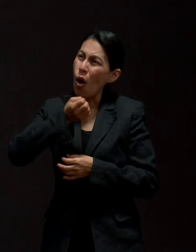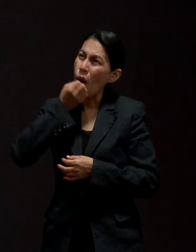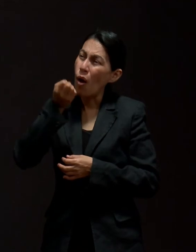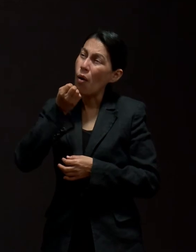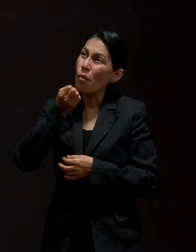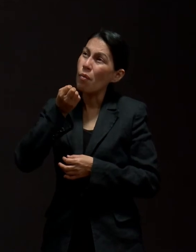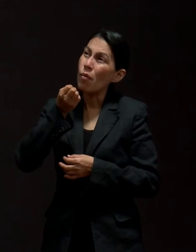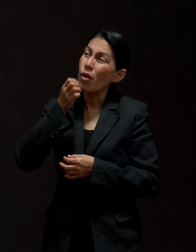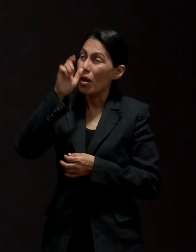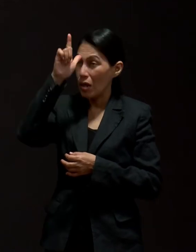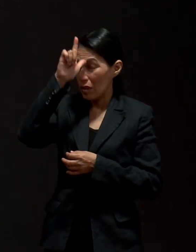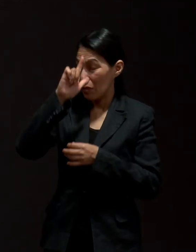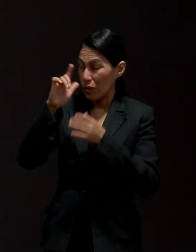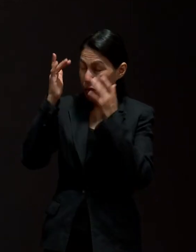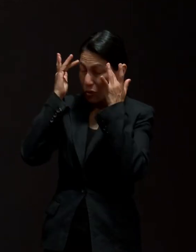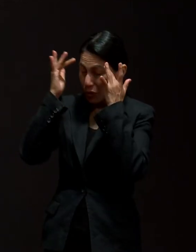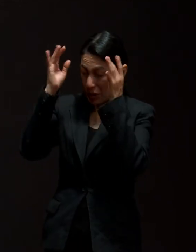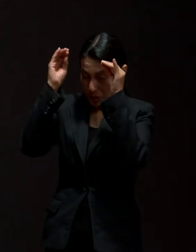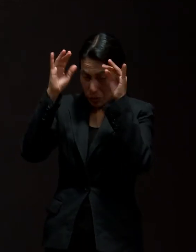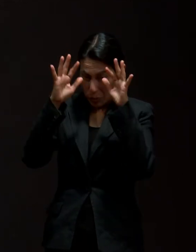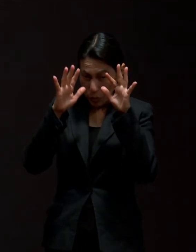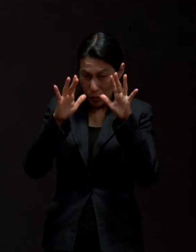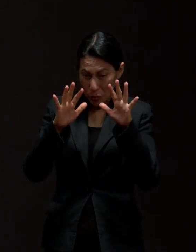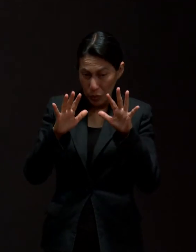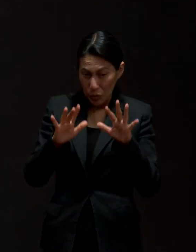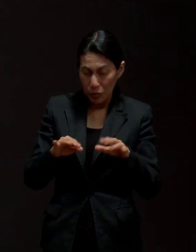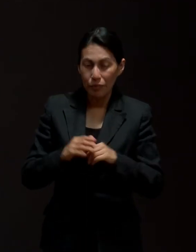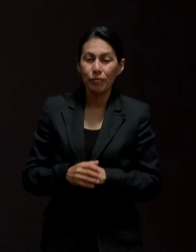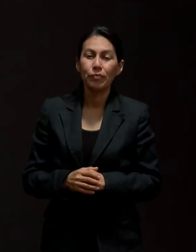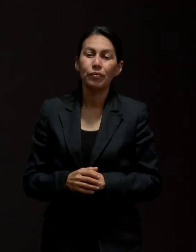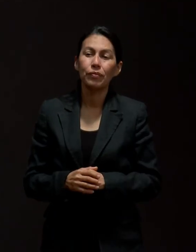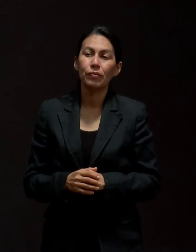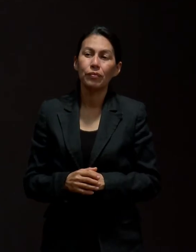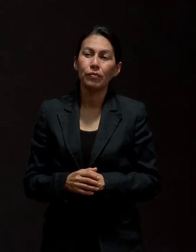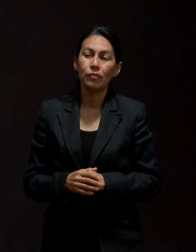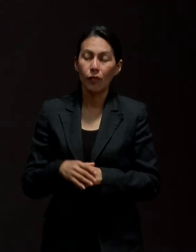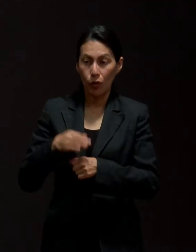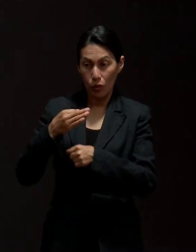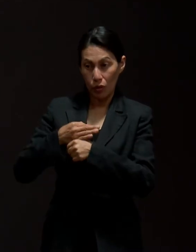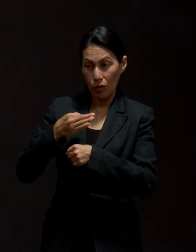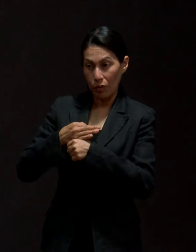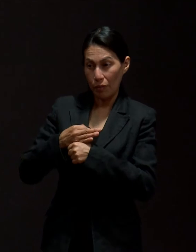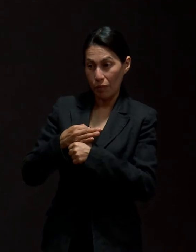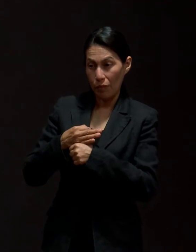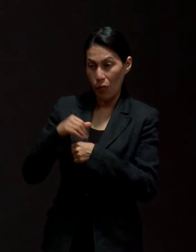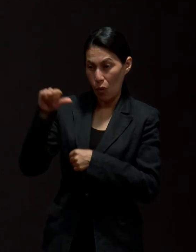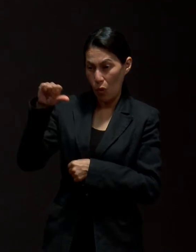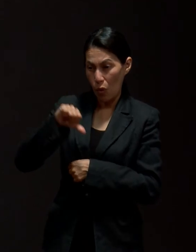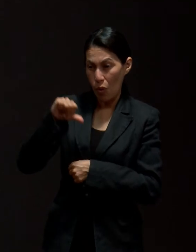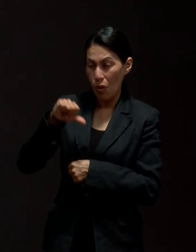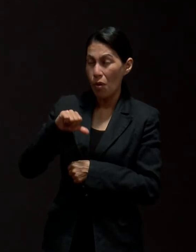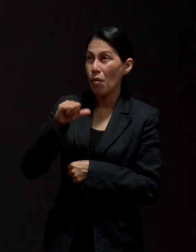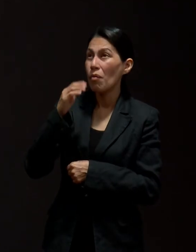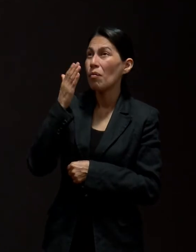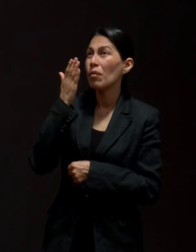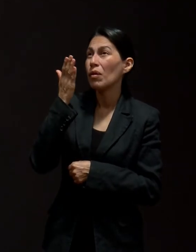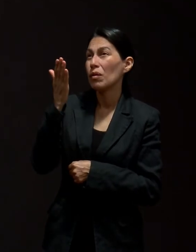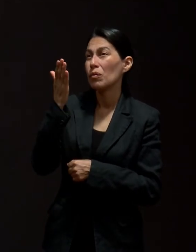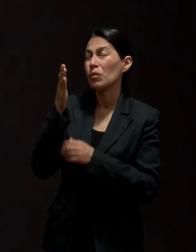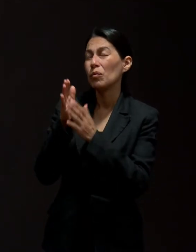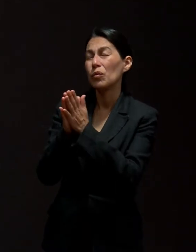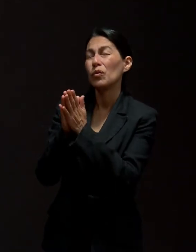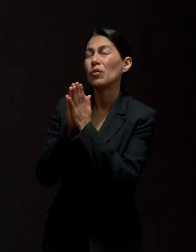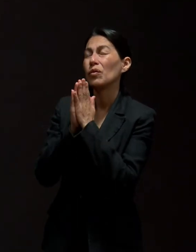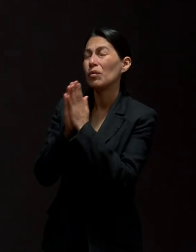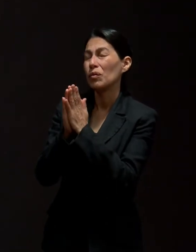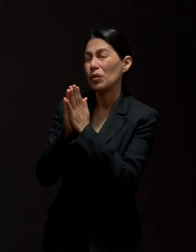lluvia tardía del Espíritu Santo. No hay pedido más grande que ese. Sí. Hoy pedimos que